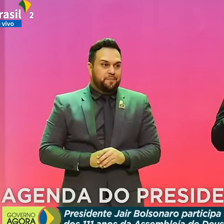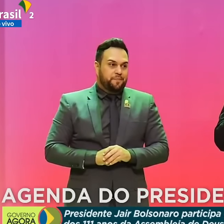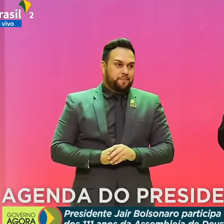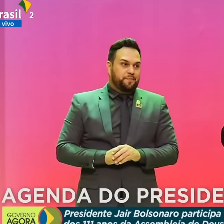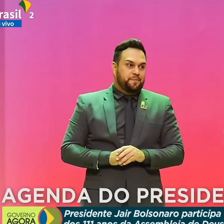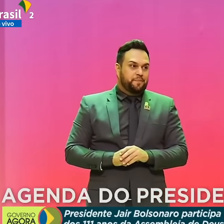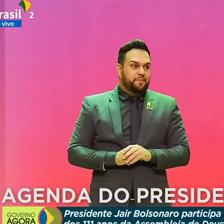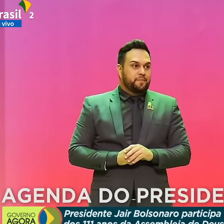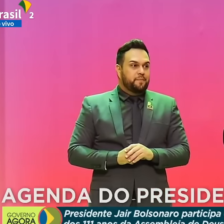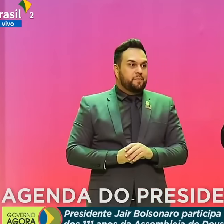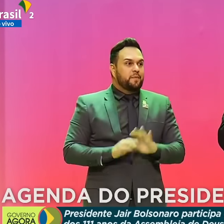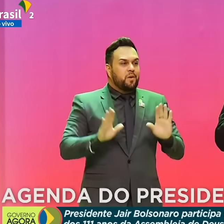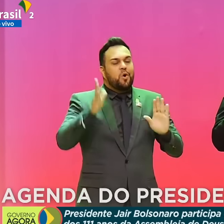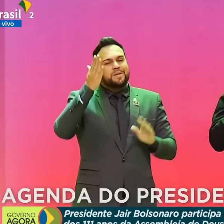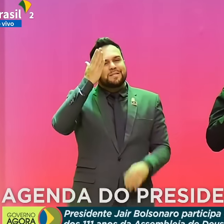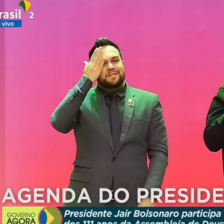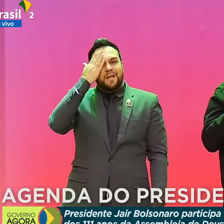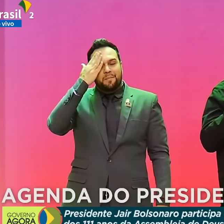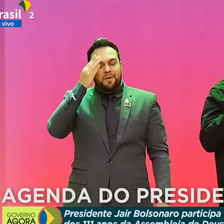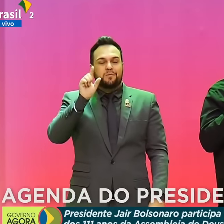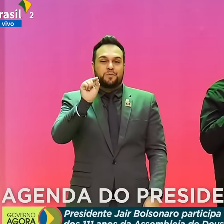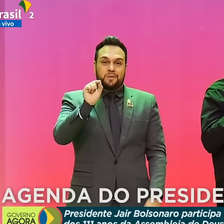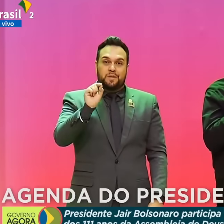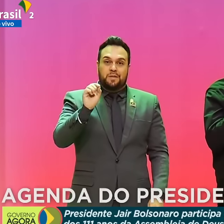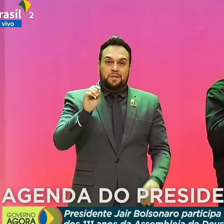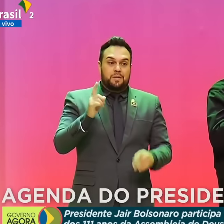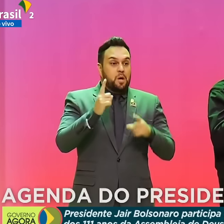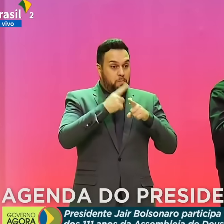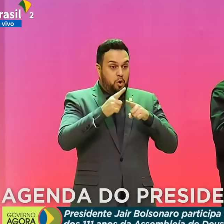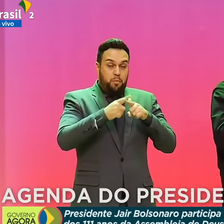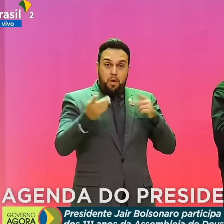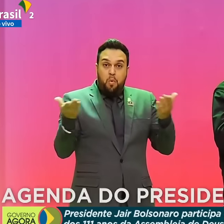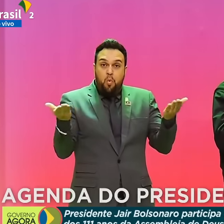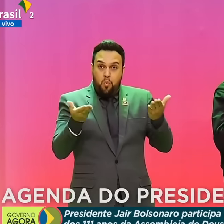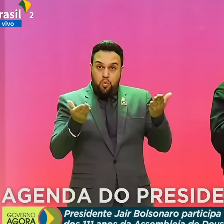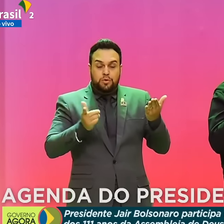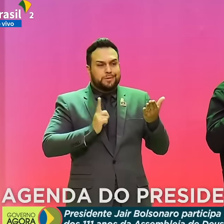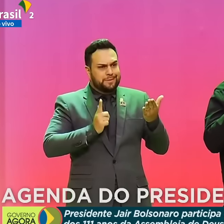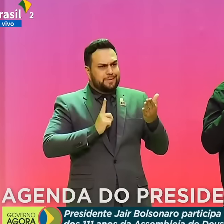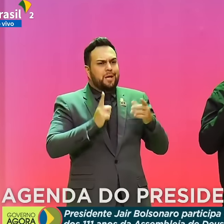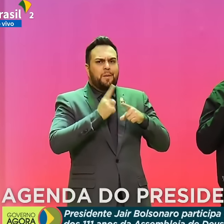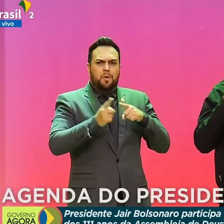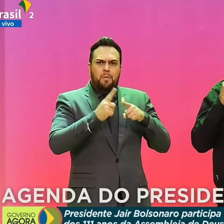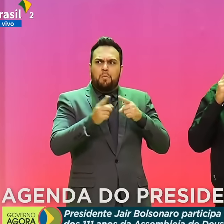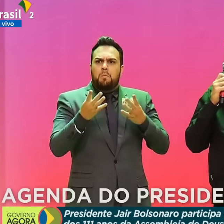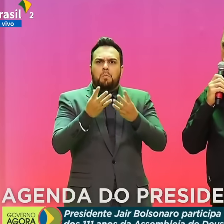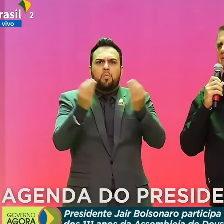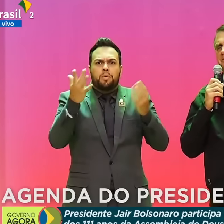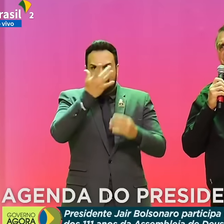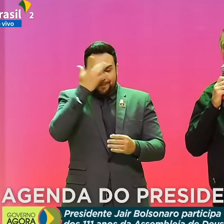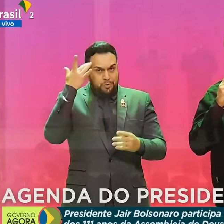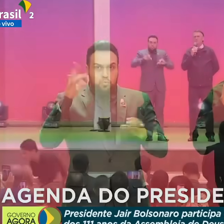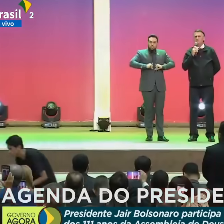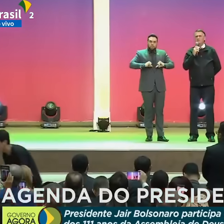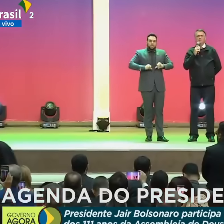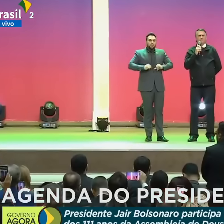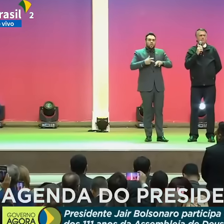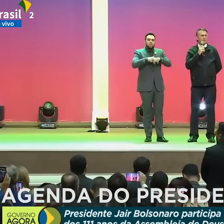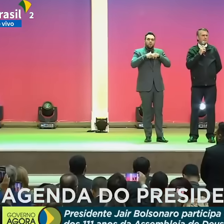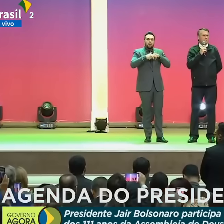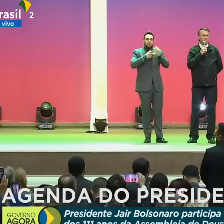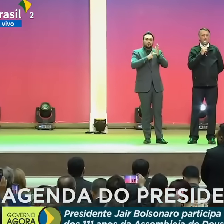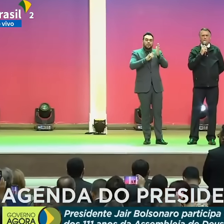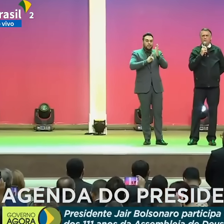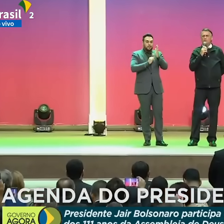Nós sabemos que temos problemas hoje em dia, muita gente sofrendo aqui com a inflação, que se